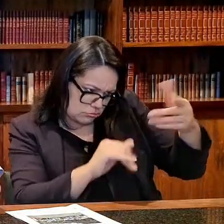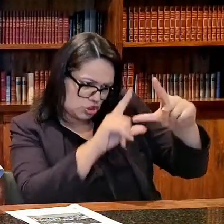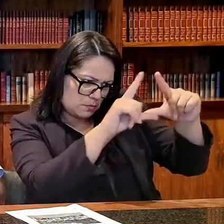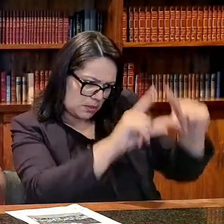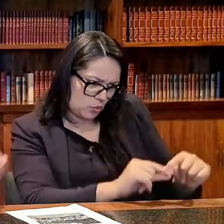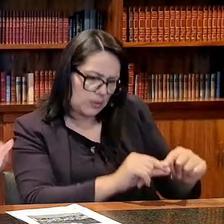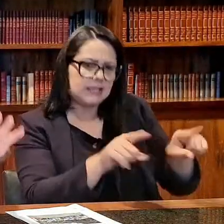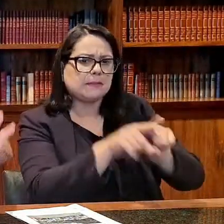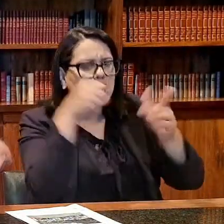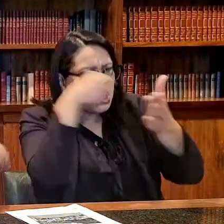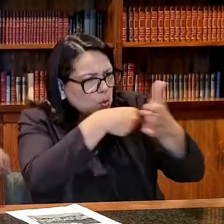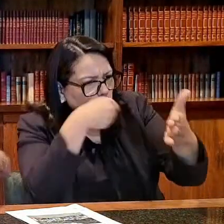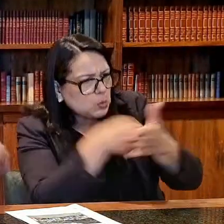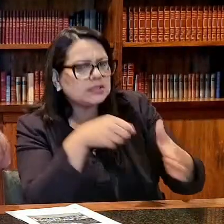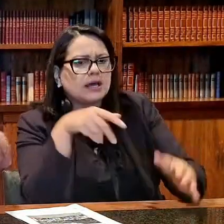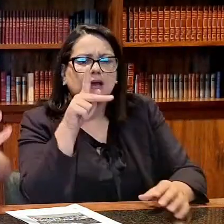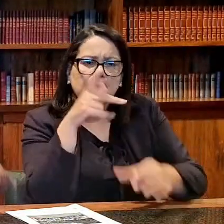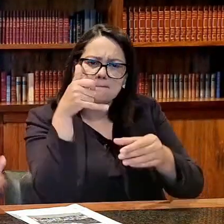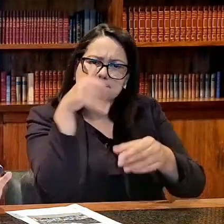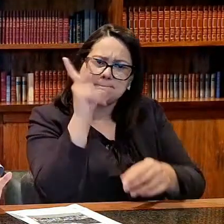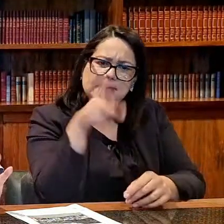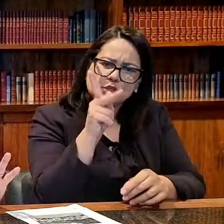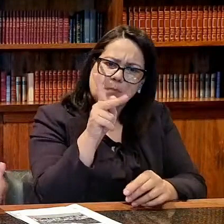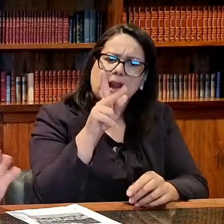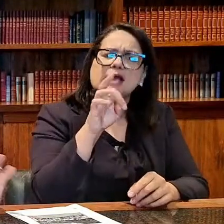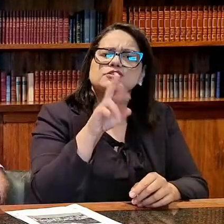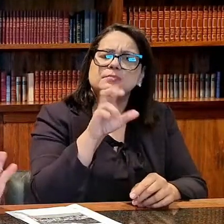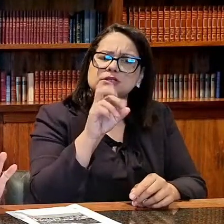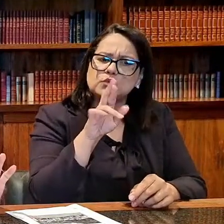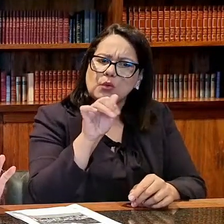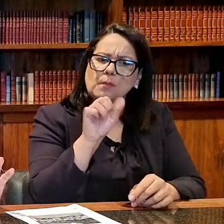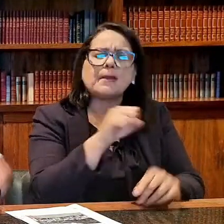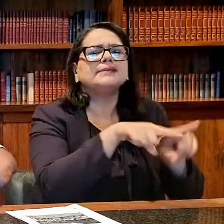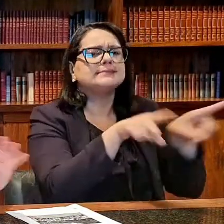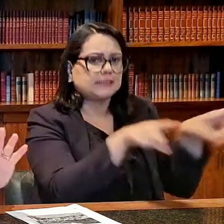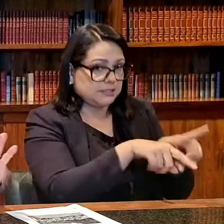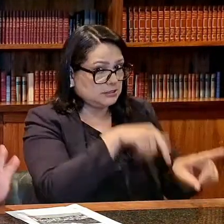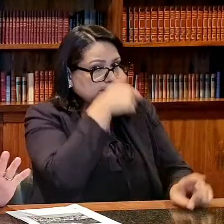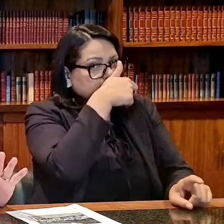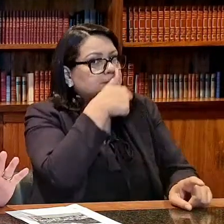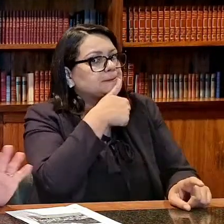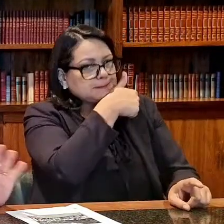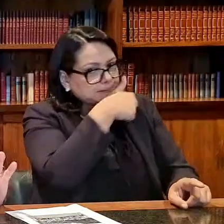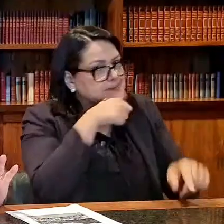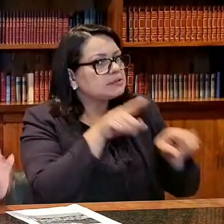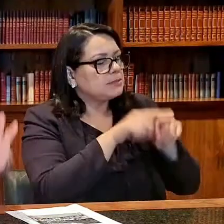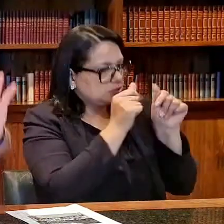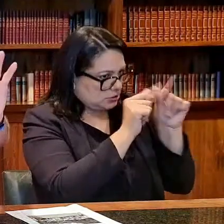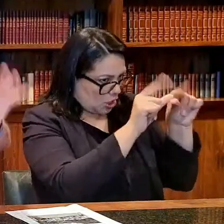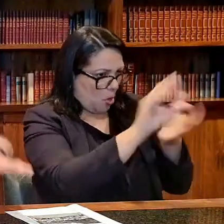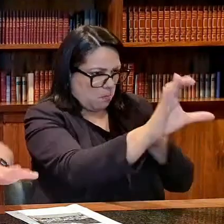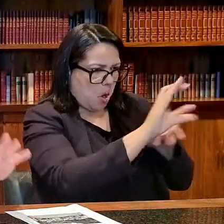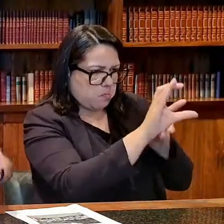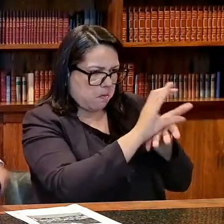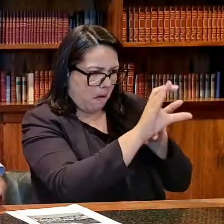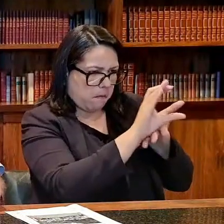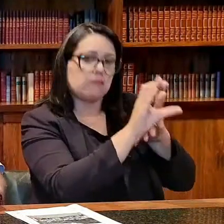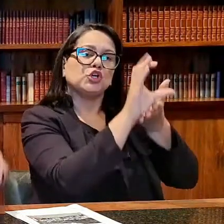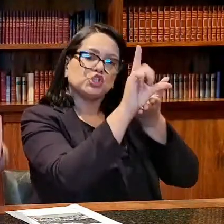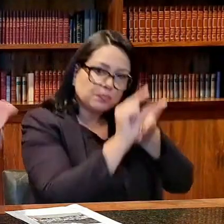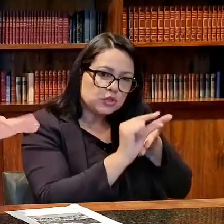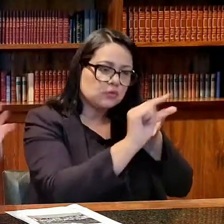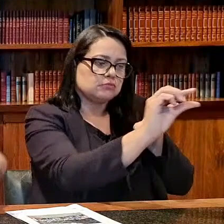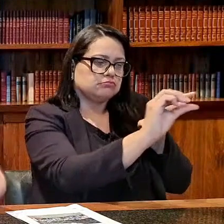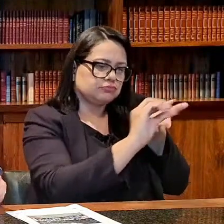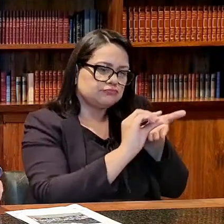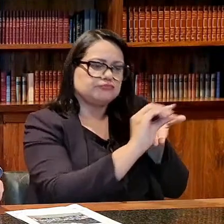que a Petrobras ali some também a sua cota de sacrifício, que vai somar, no meu entender, para reduzir o